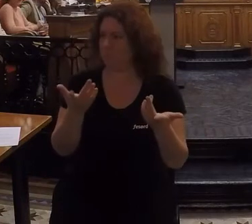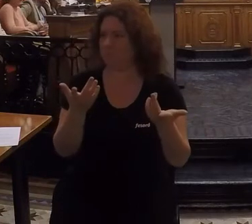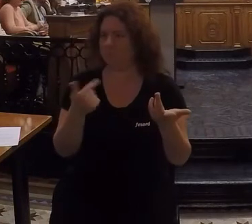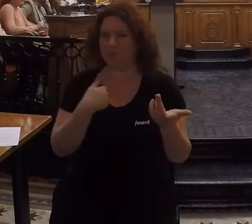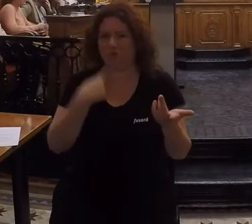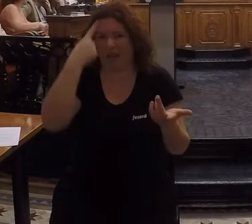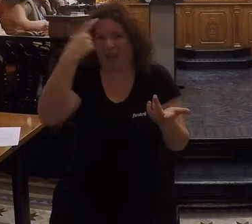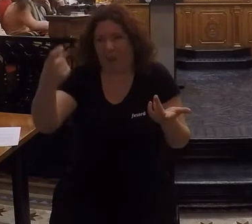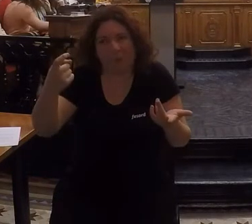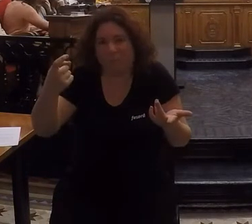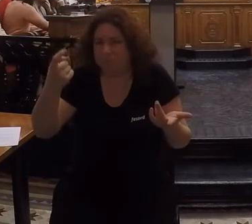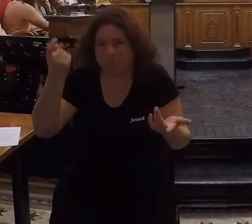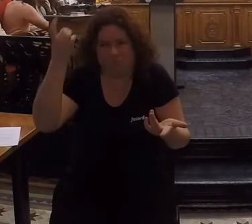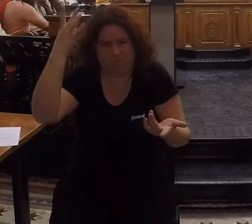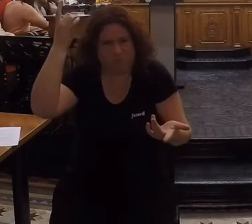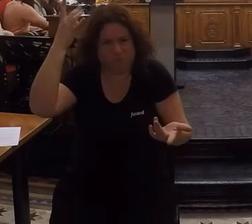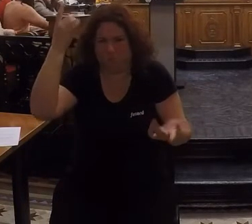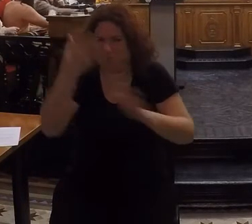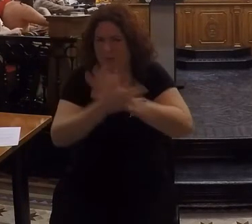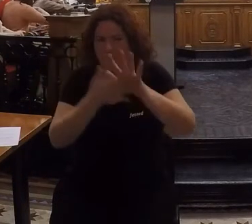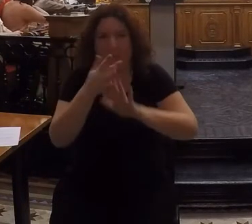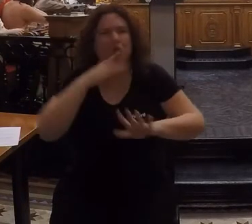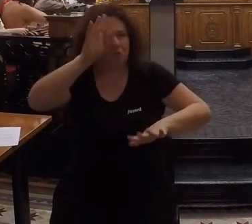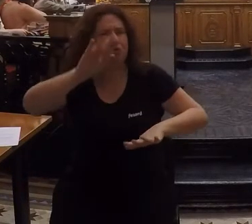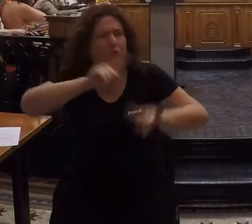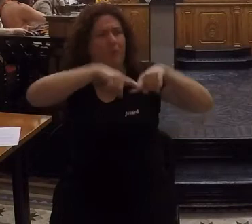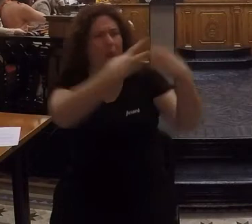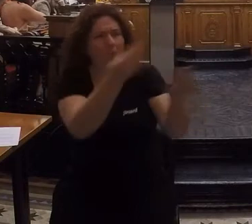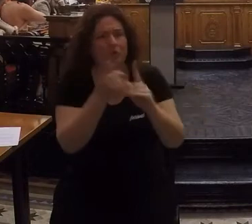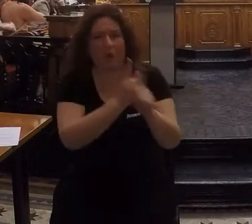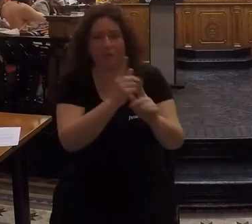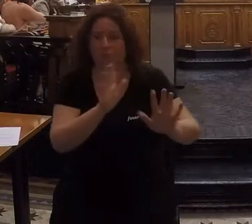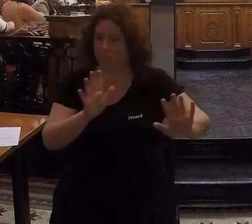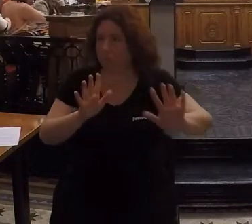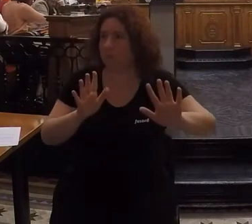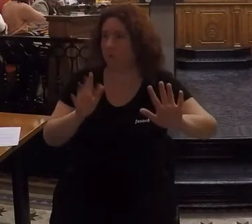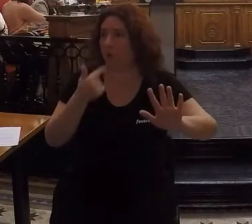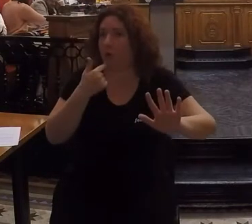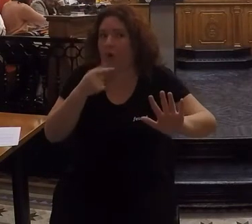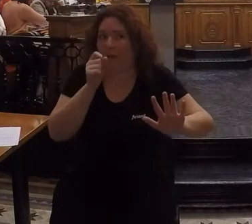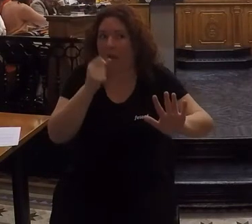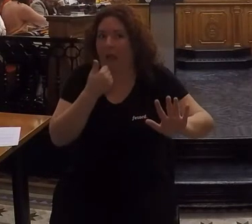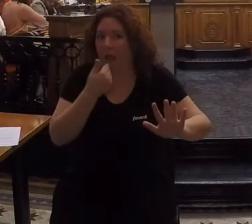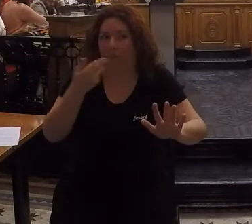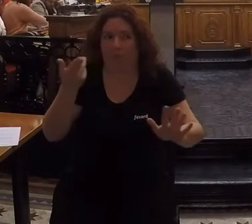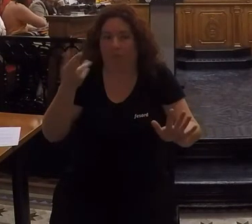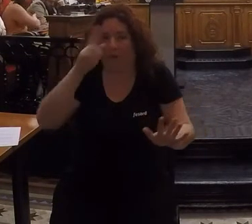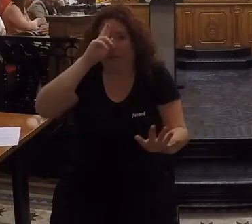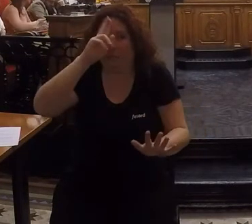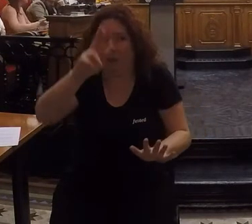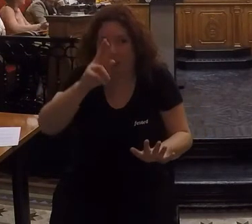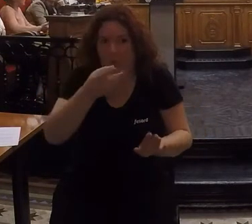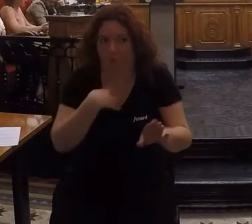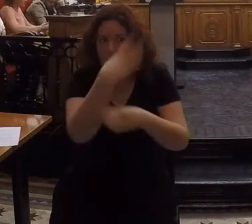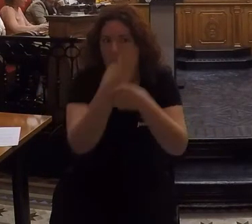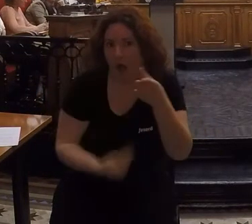muy rocambolesca esa afirmación. Y permítame que no falto al respeto a ningún técnico municipal, pero que sí que